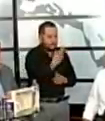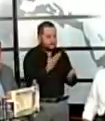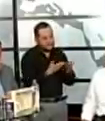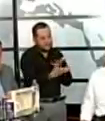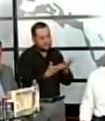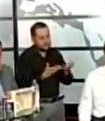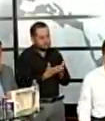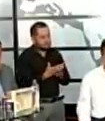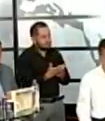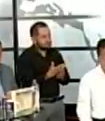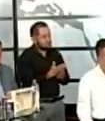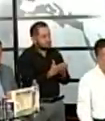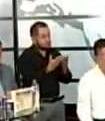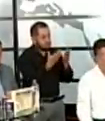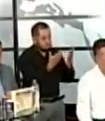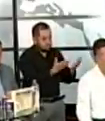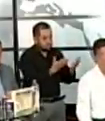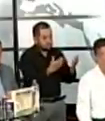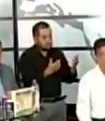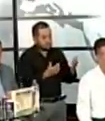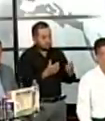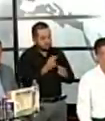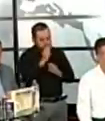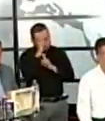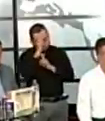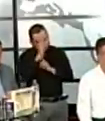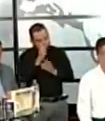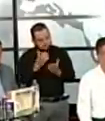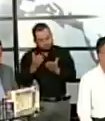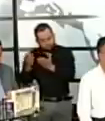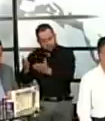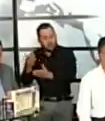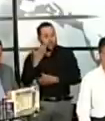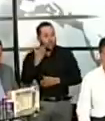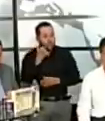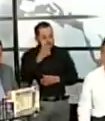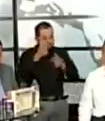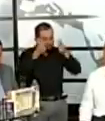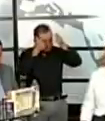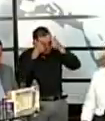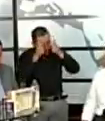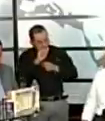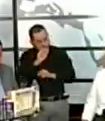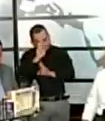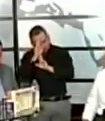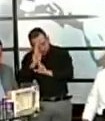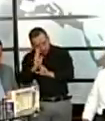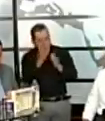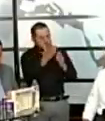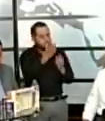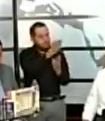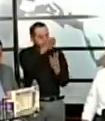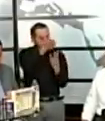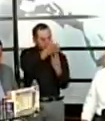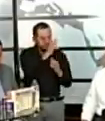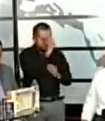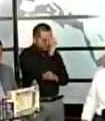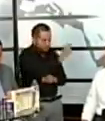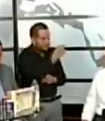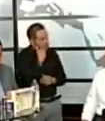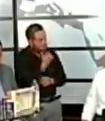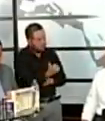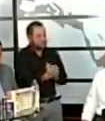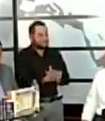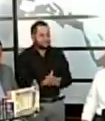se hiciera donde la doctora Carolina, por cortesía dijo, no, dejemos a la reina en la mitad, entonces la dejó a usted en la mitad y el doctor